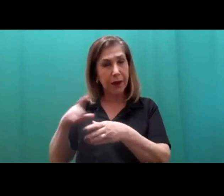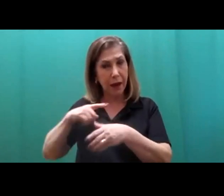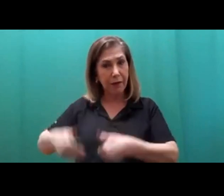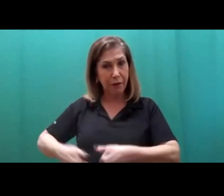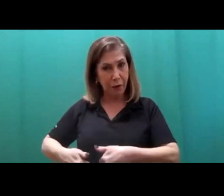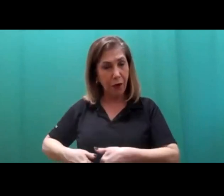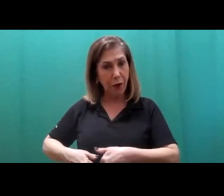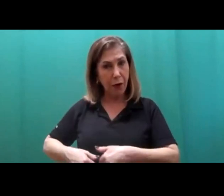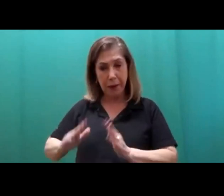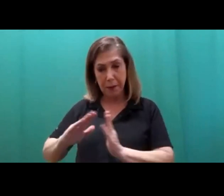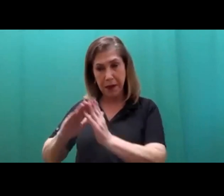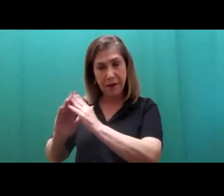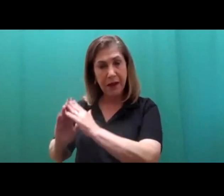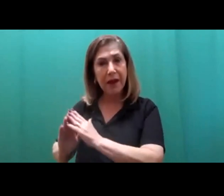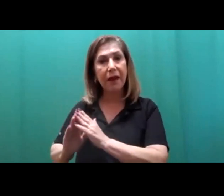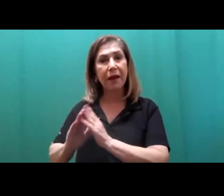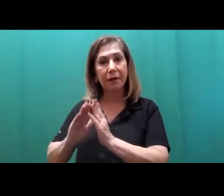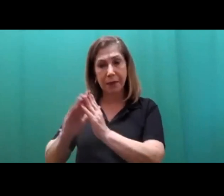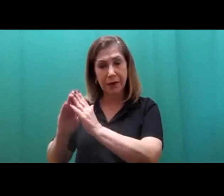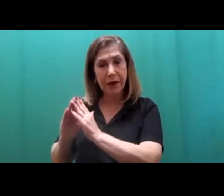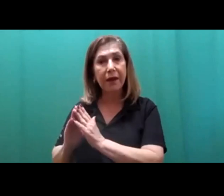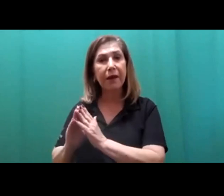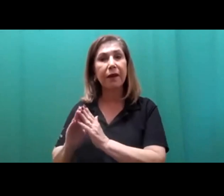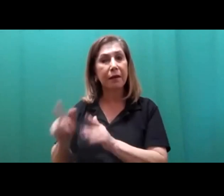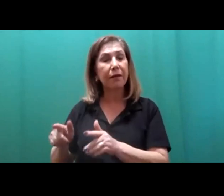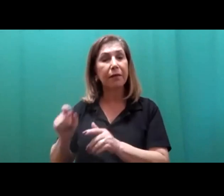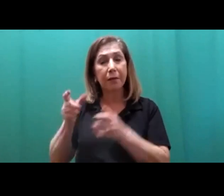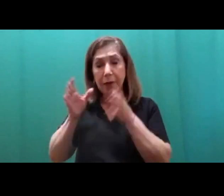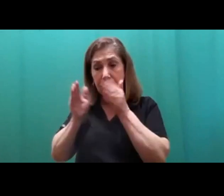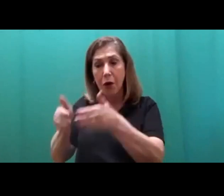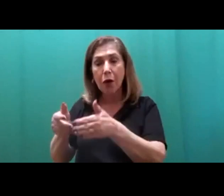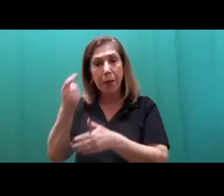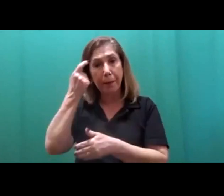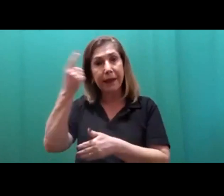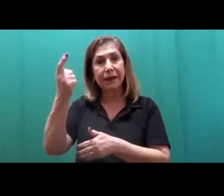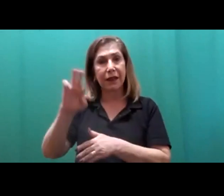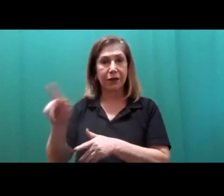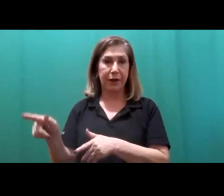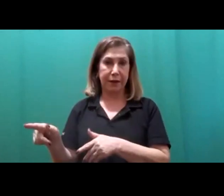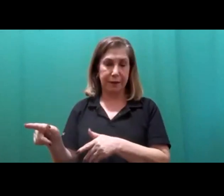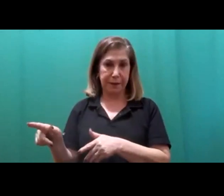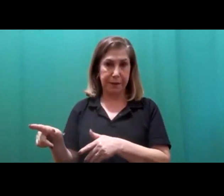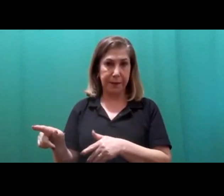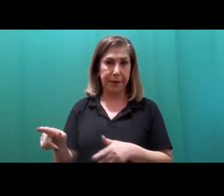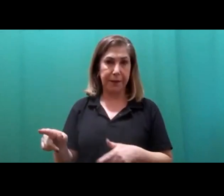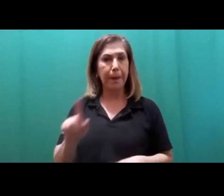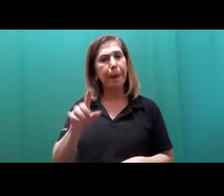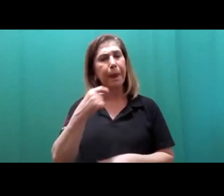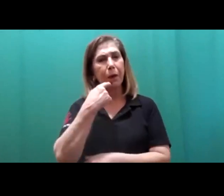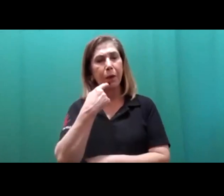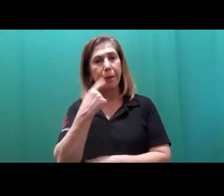das periferias, né? Ela é pensada de outro jeito. E aí, eu começo a pensar que